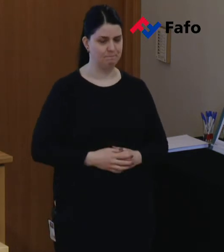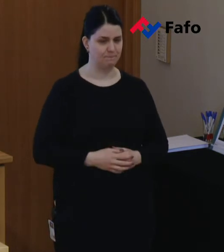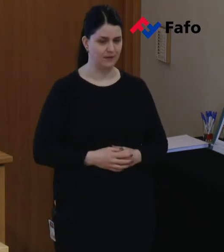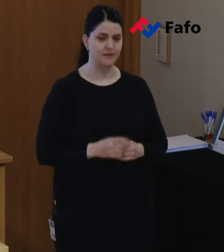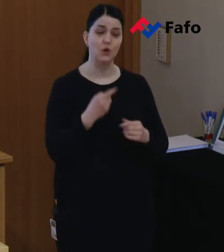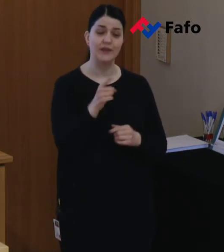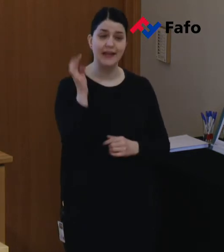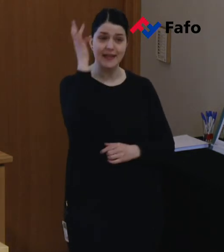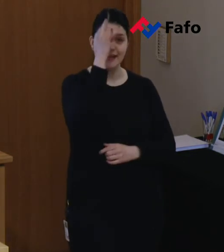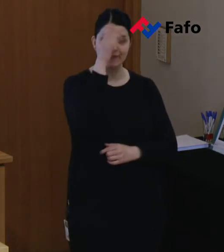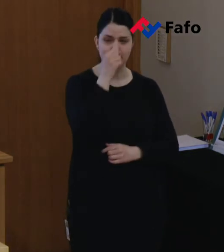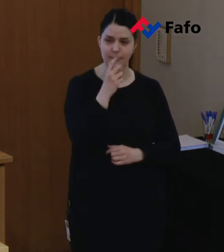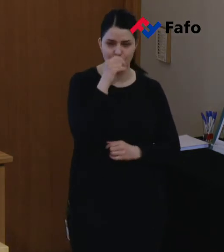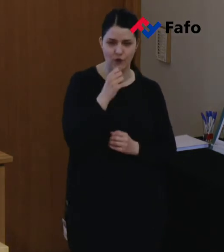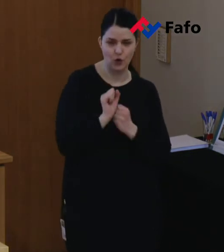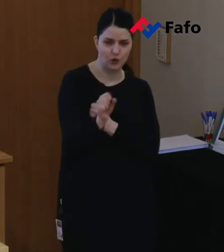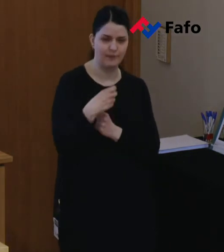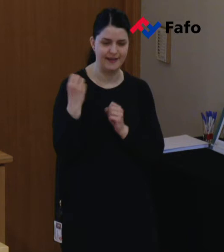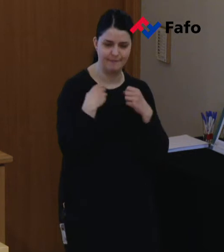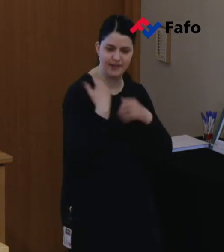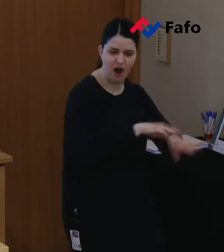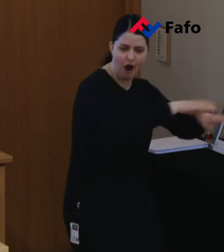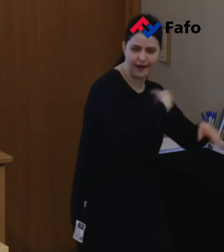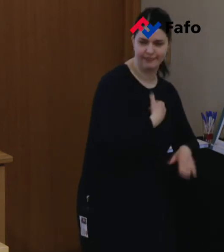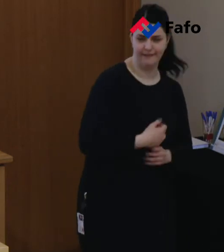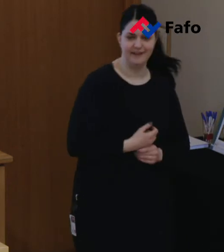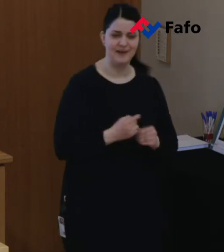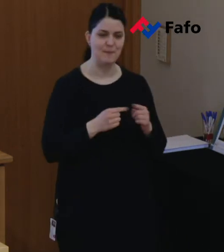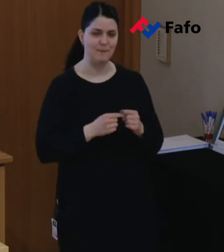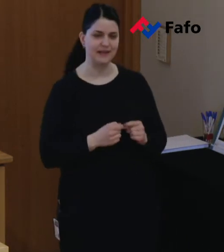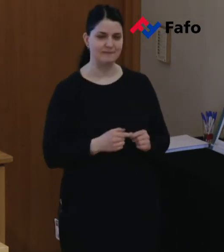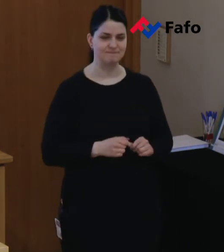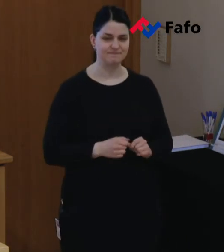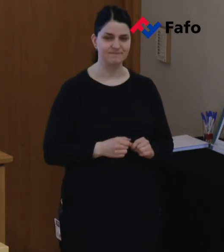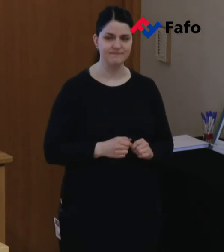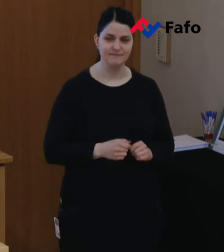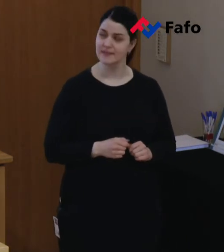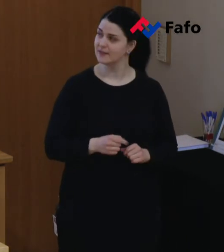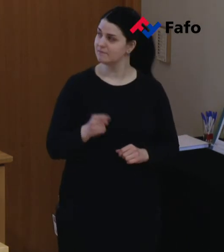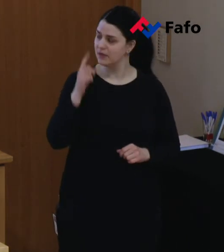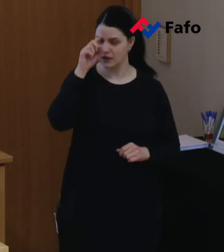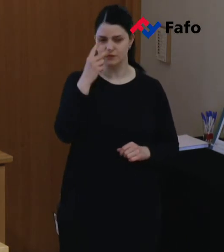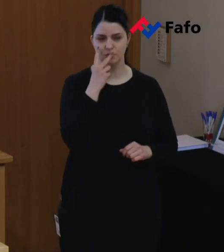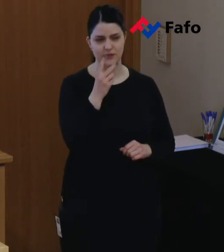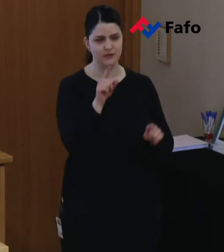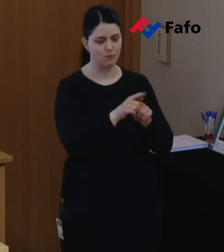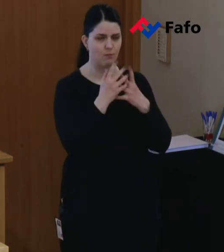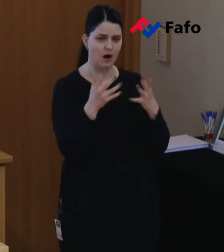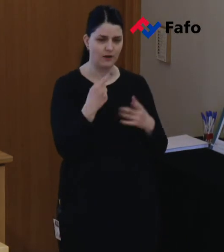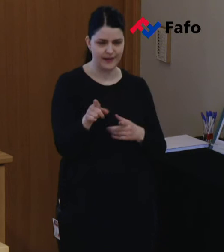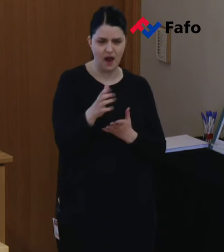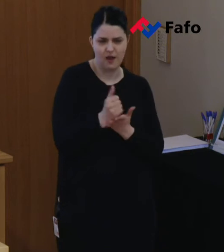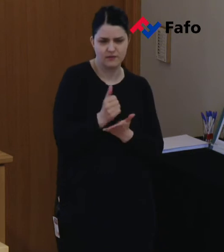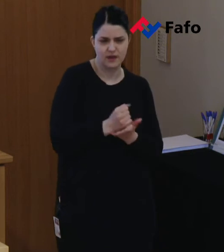til refleksjon, sånn at jeg ikke nå blir jaget ned herifra. Så kan man jo si, som mange av de